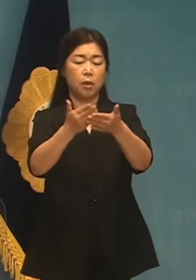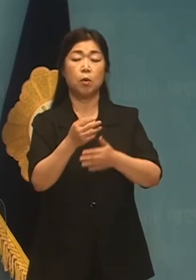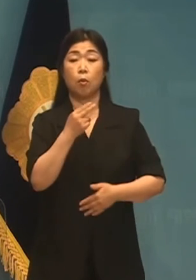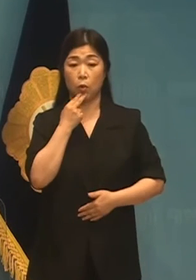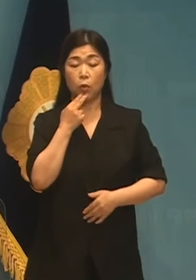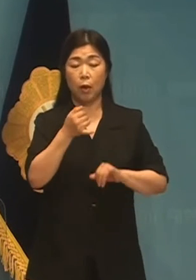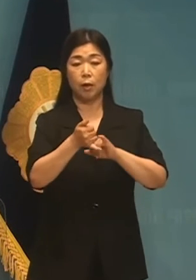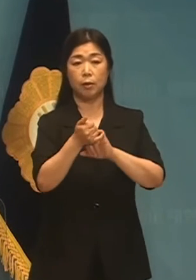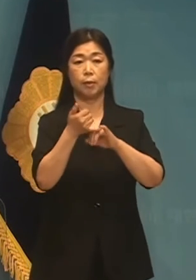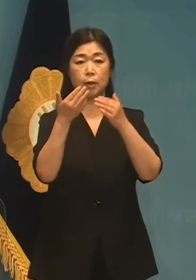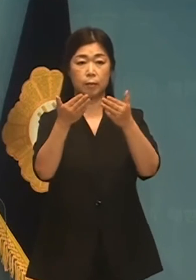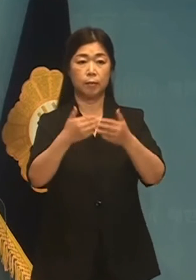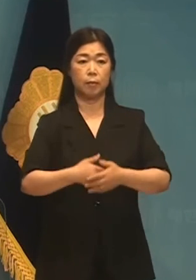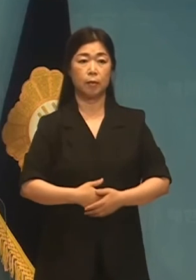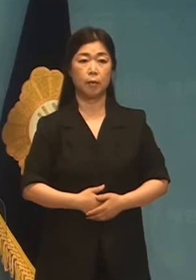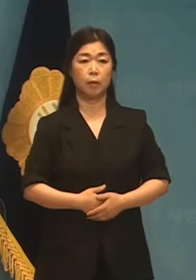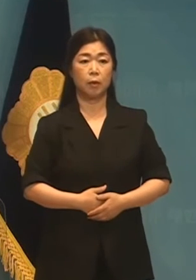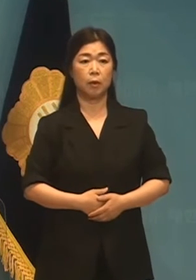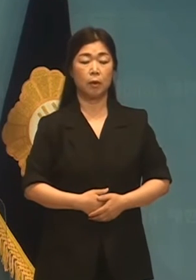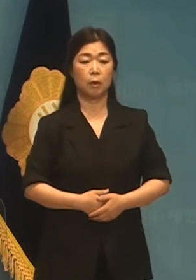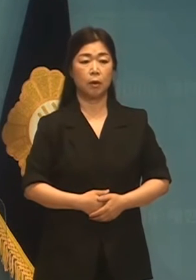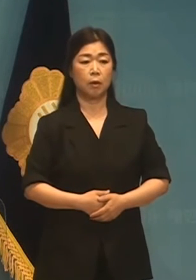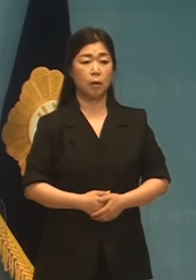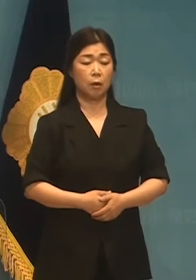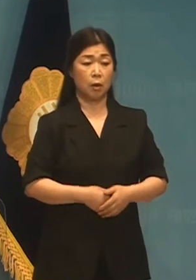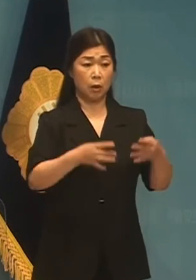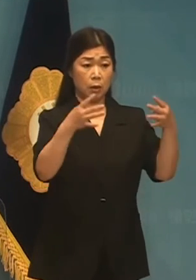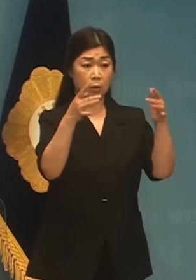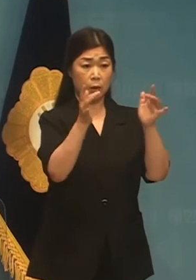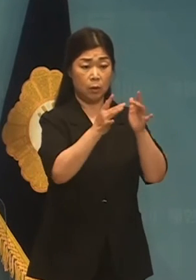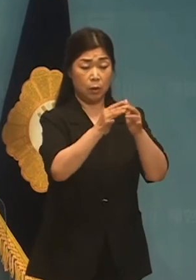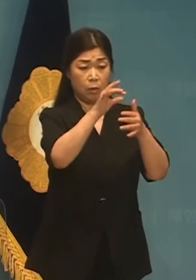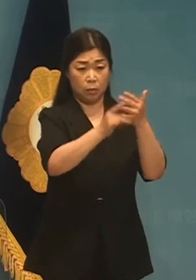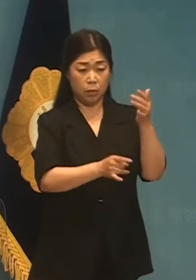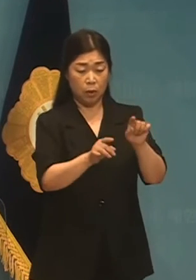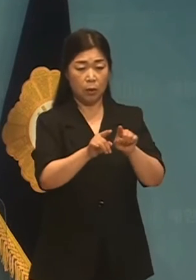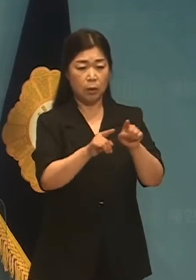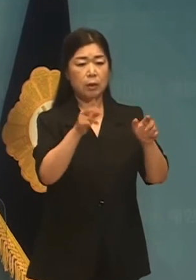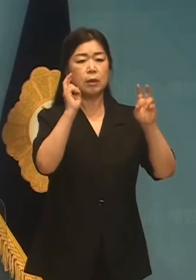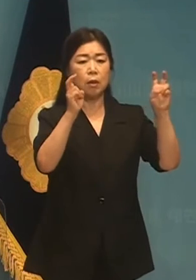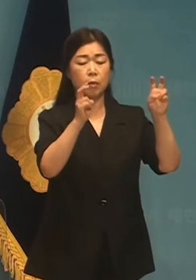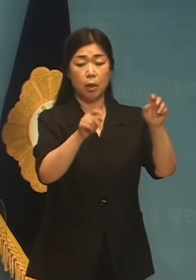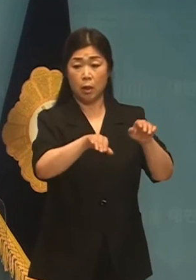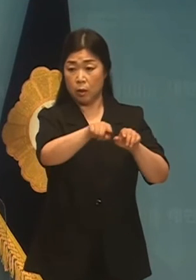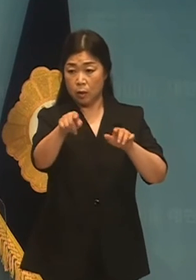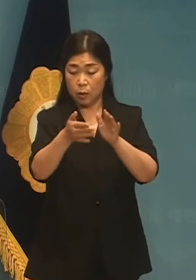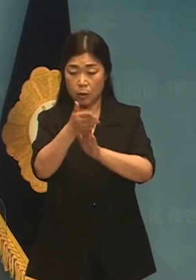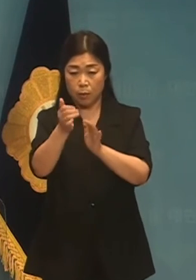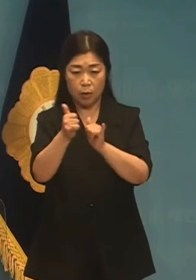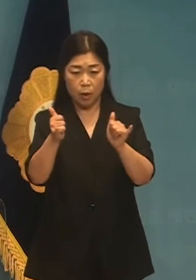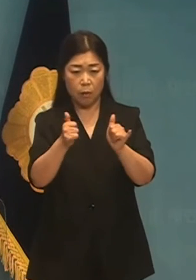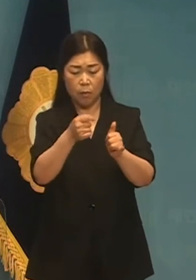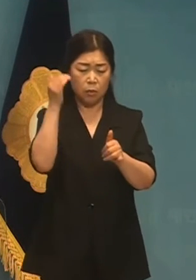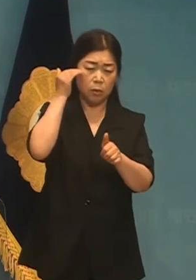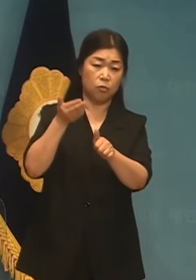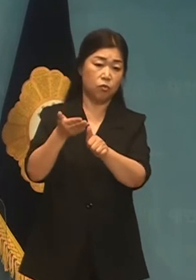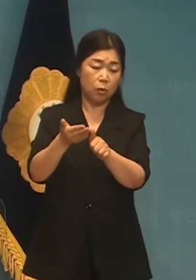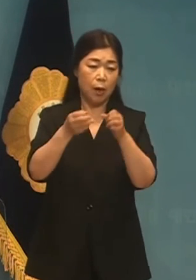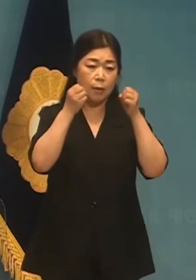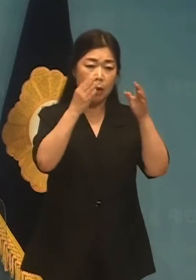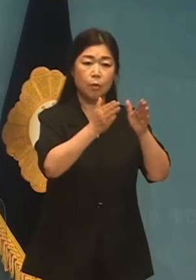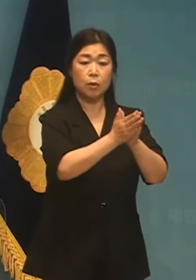않도록 하겠습니다. 거대화된 플랫폼 기업이 시민의 이해를 침해하거나 새로운